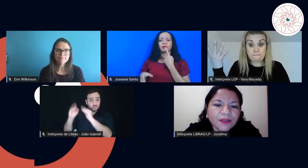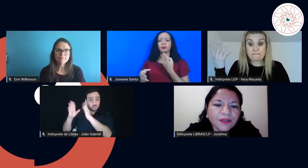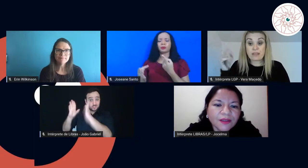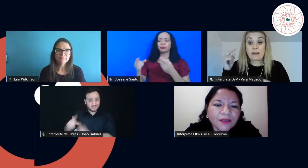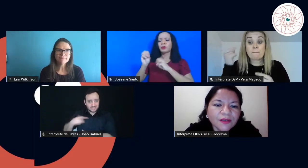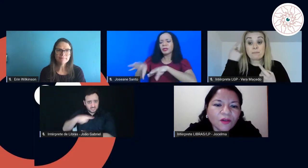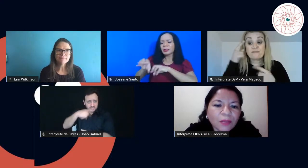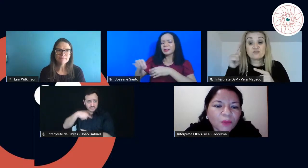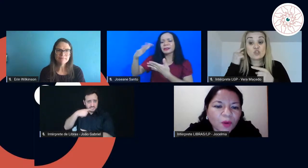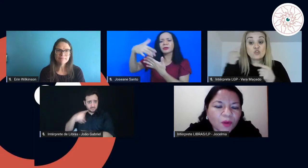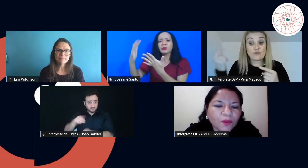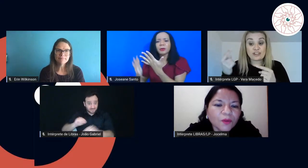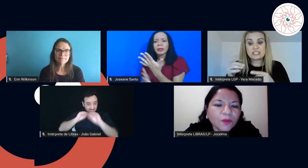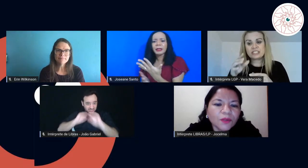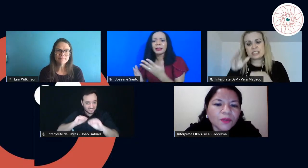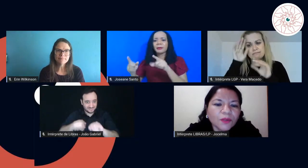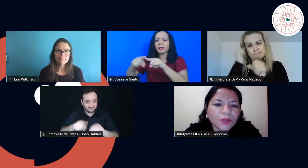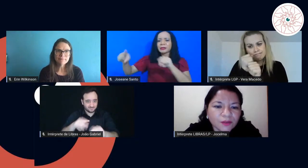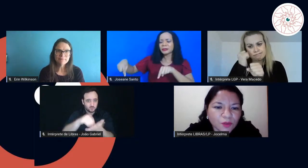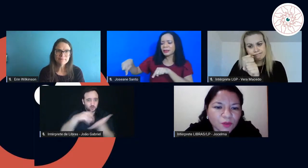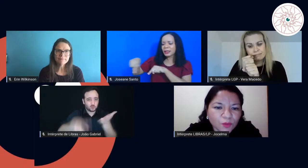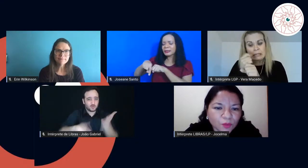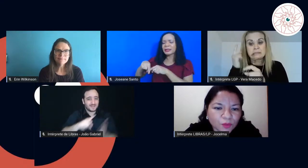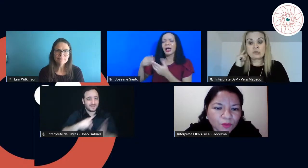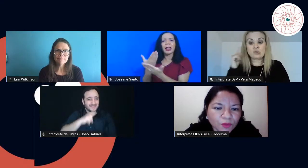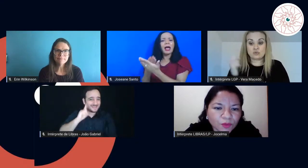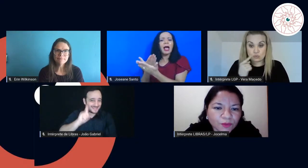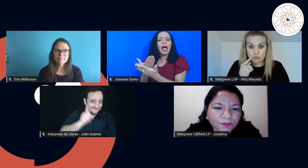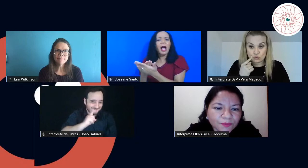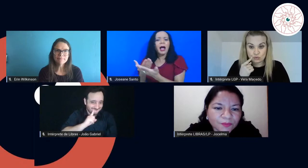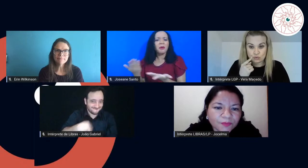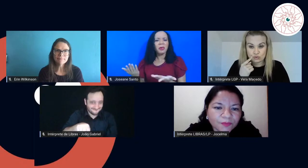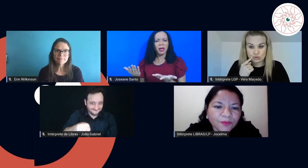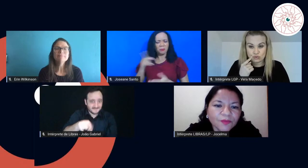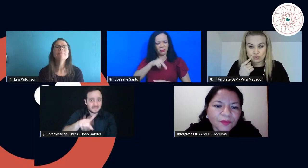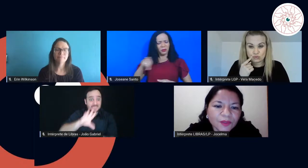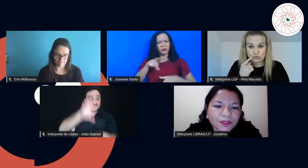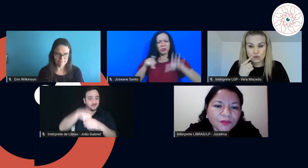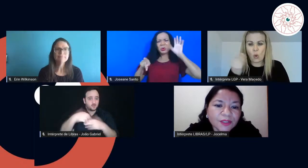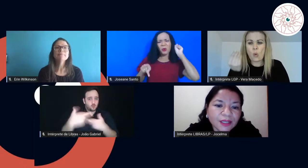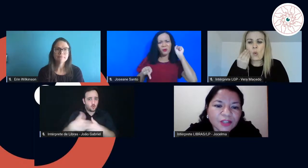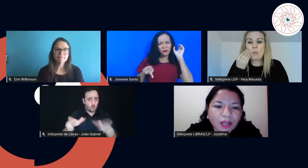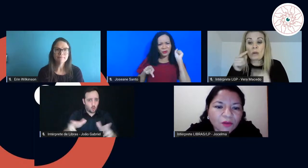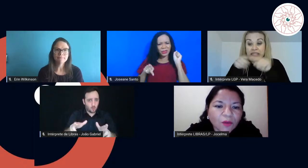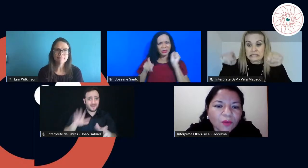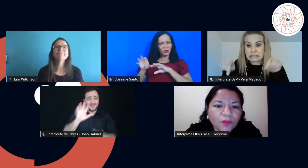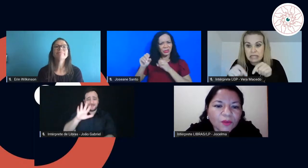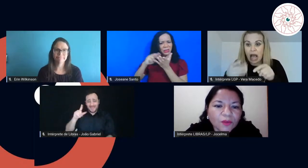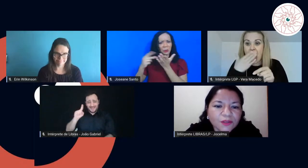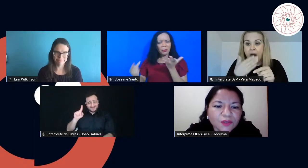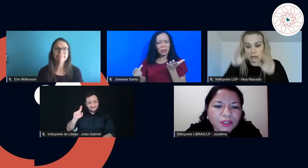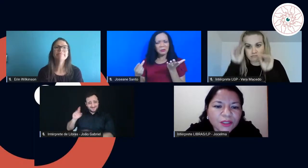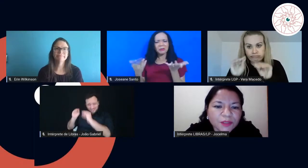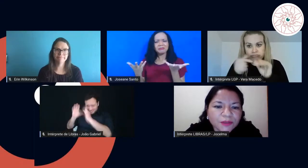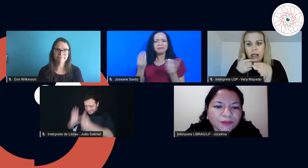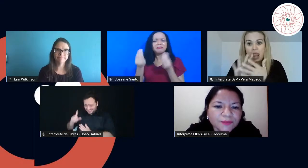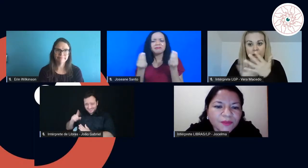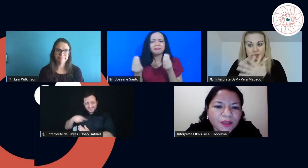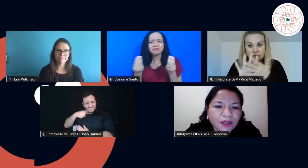colaboram com educação de surdos. ensino em salas de aula com ensino de